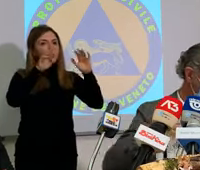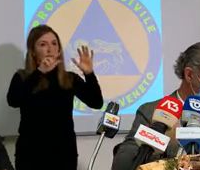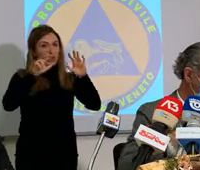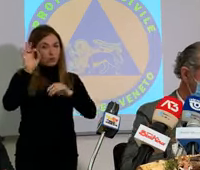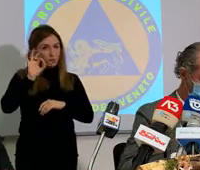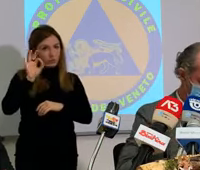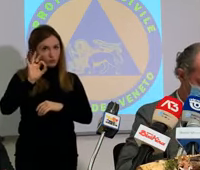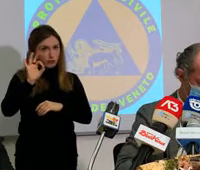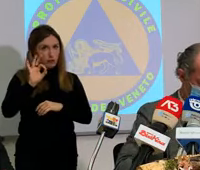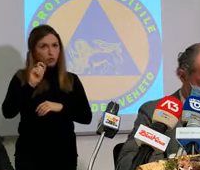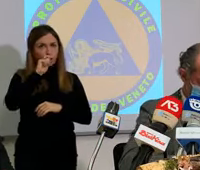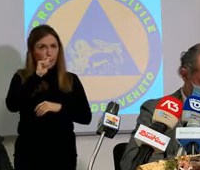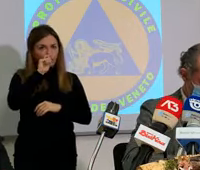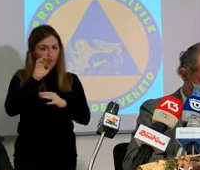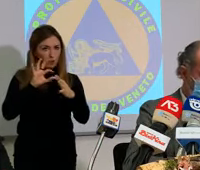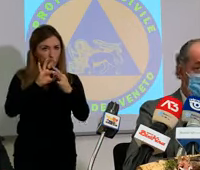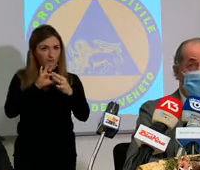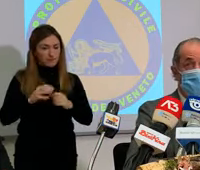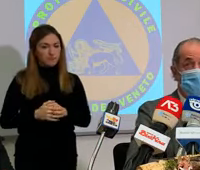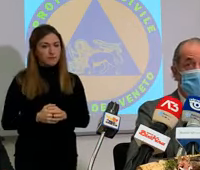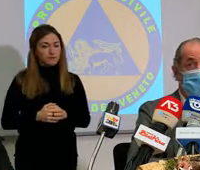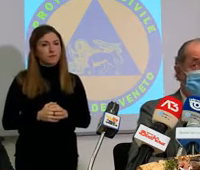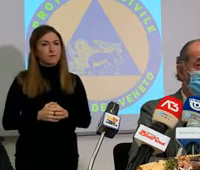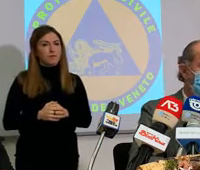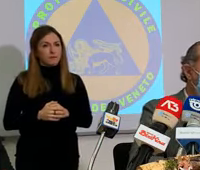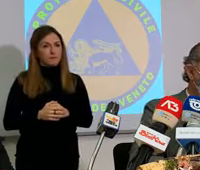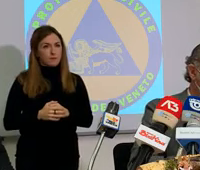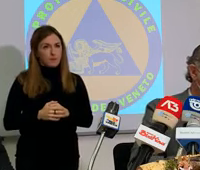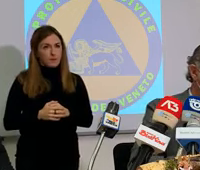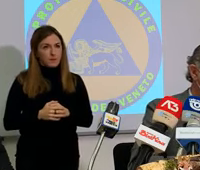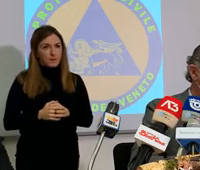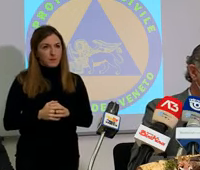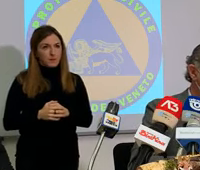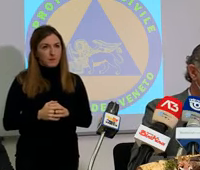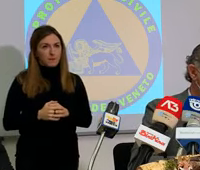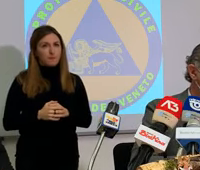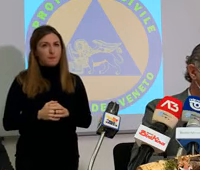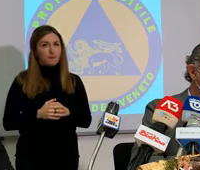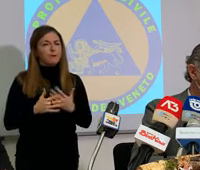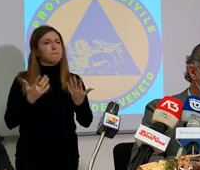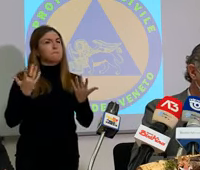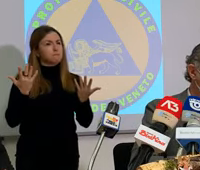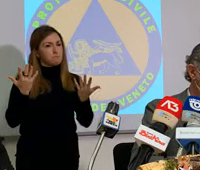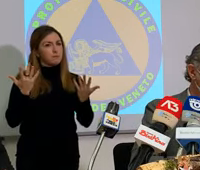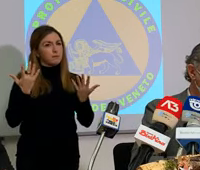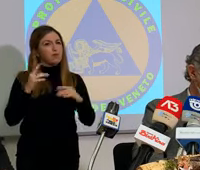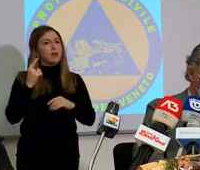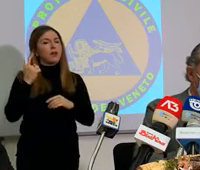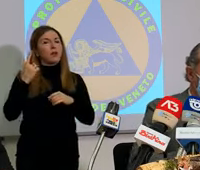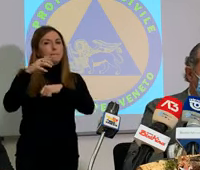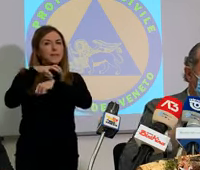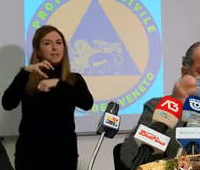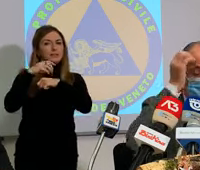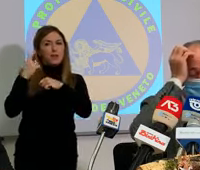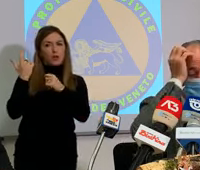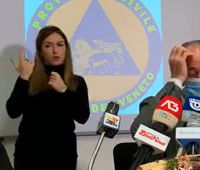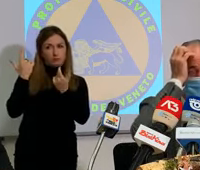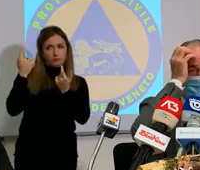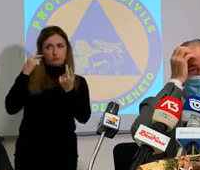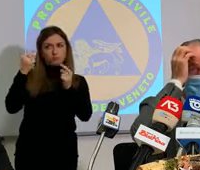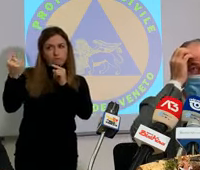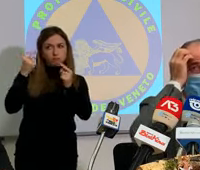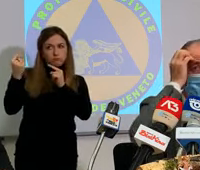cento dei tamponi e peraltro guardate ormai un virus ho sentito anche in più occasioni il ministero ma non per questo motivo ma c'è